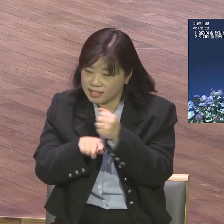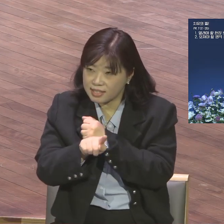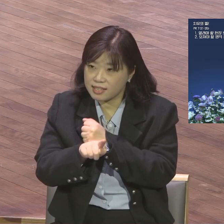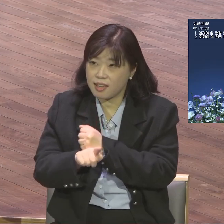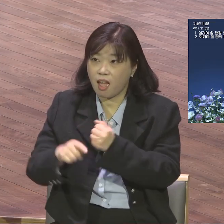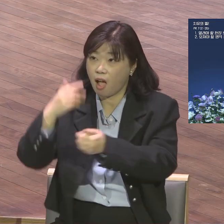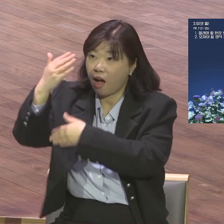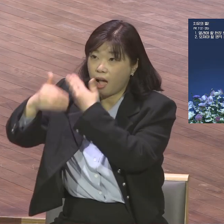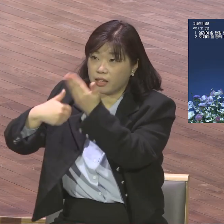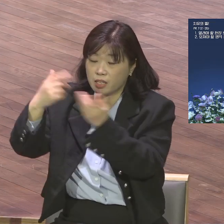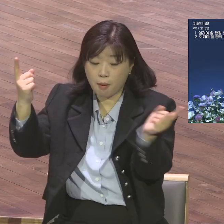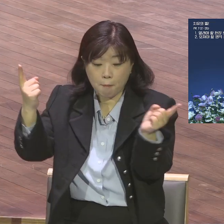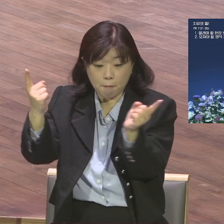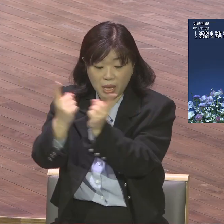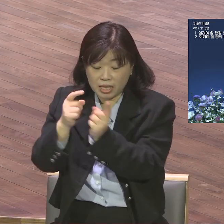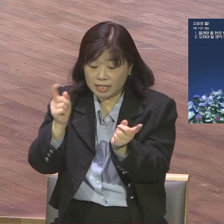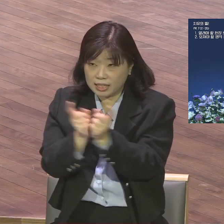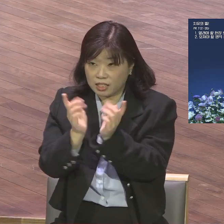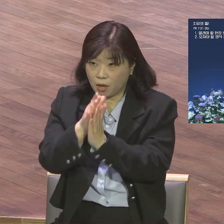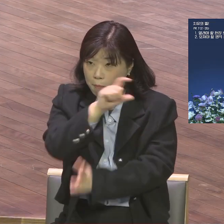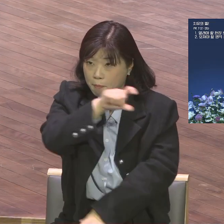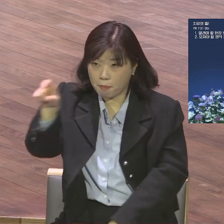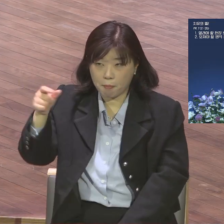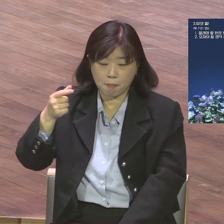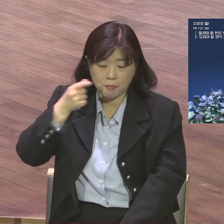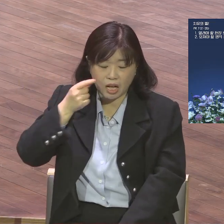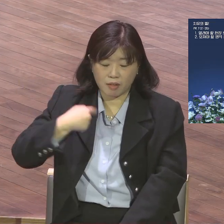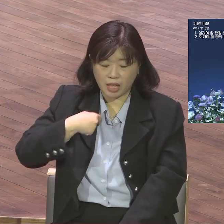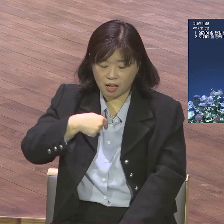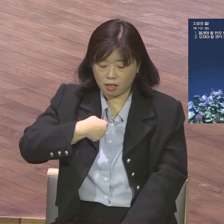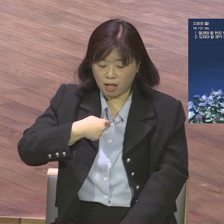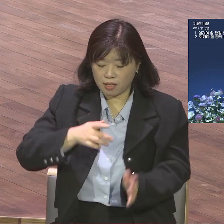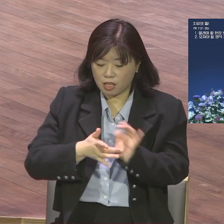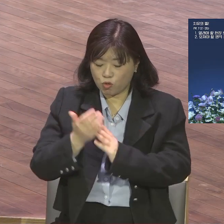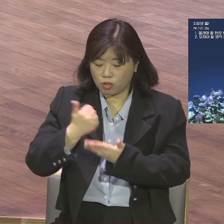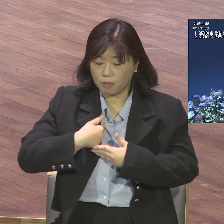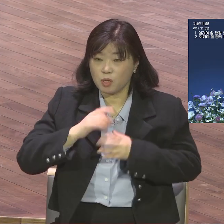천국 지옥은 누가복음 16장에 세밀하게 기록하고 있어요. 천국과 지옥.